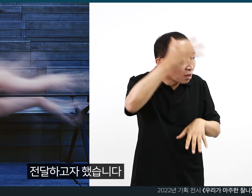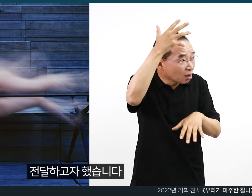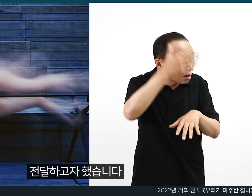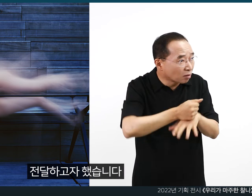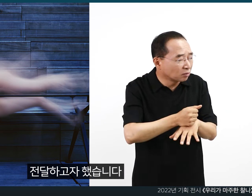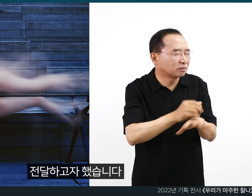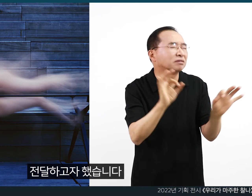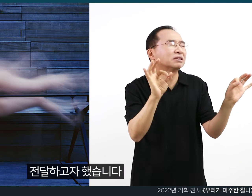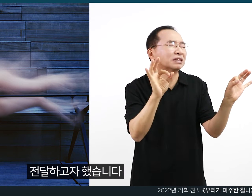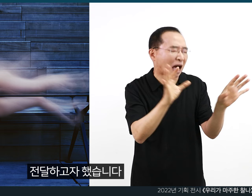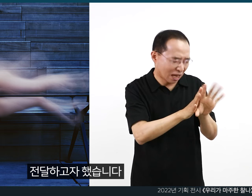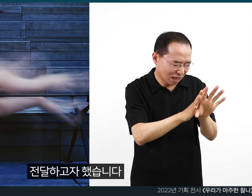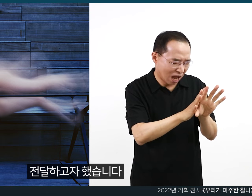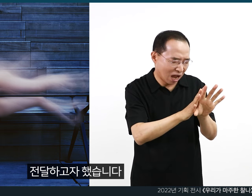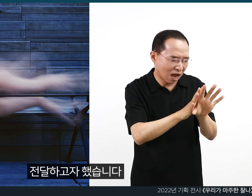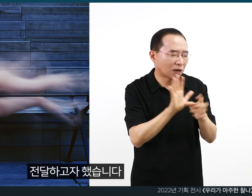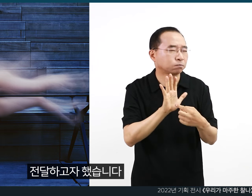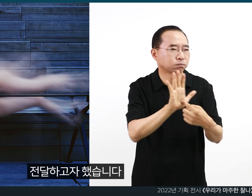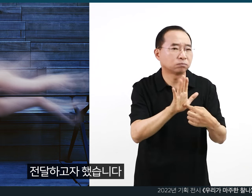했습니다.